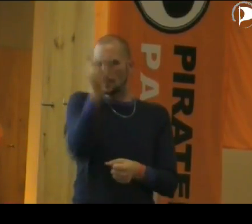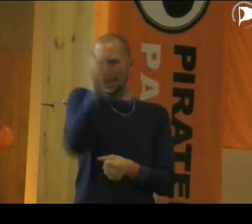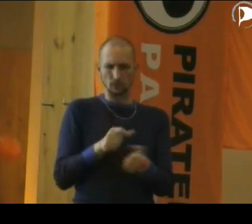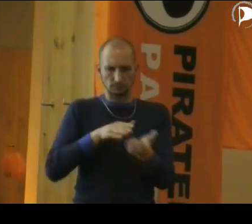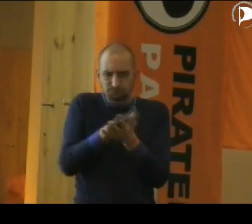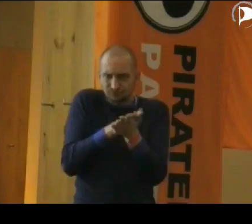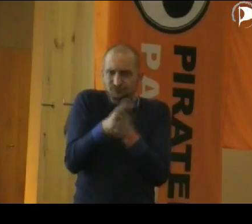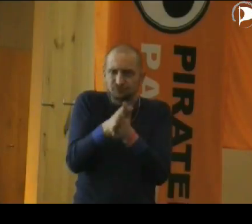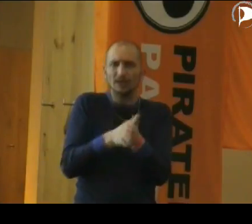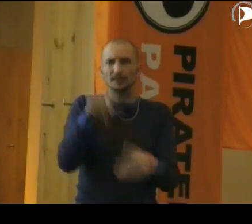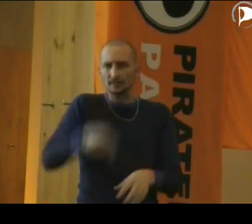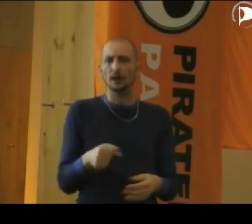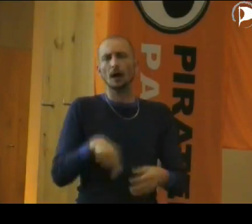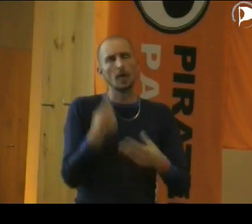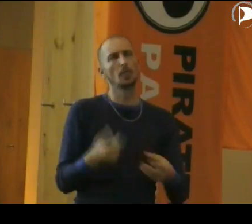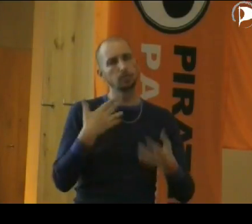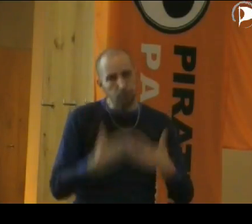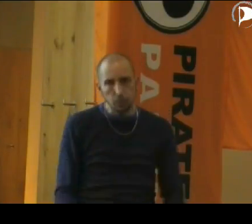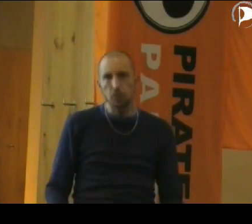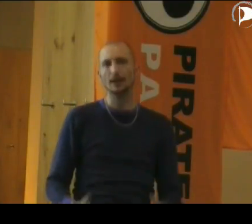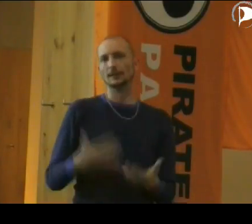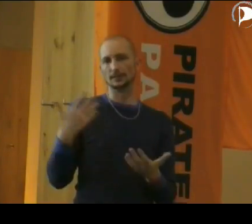ende sind ausgepackt